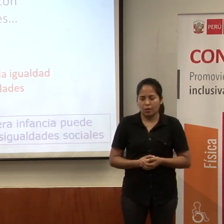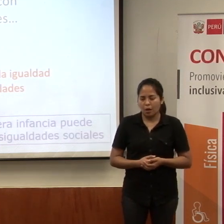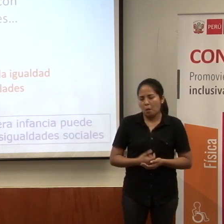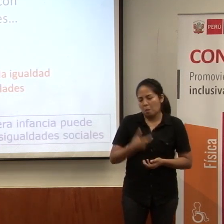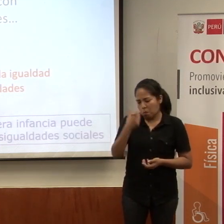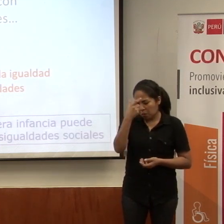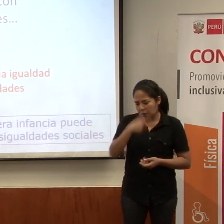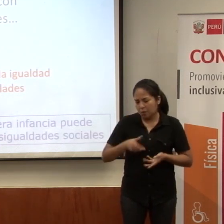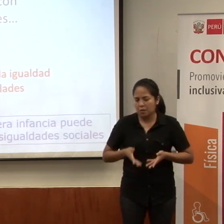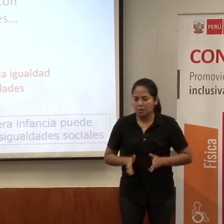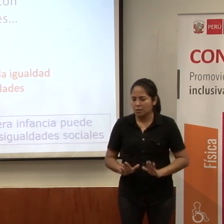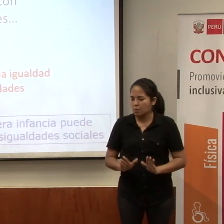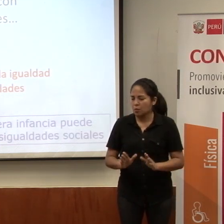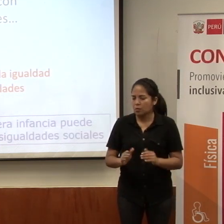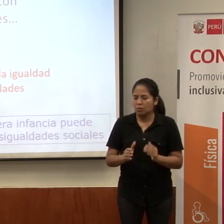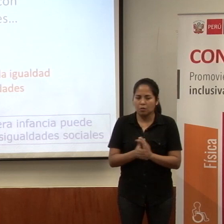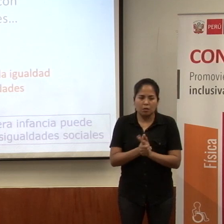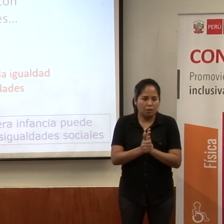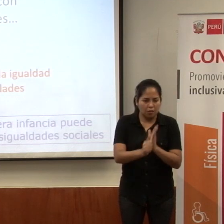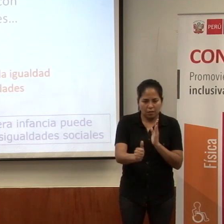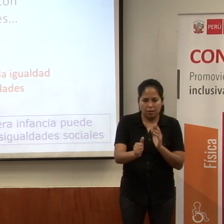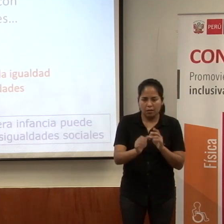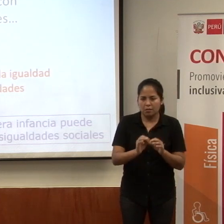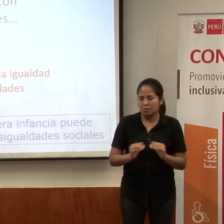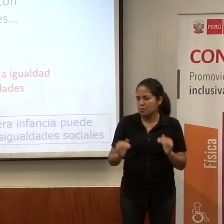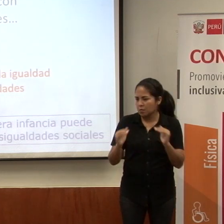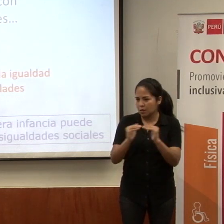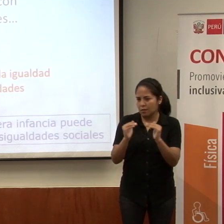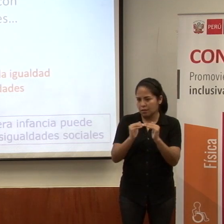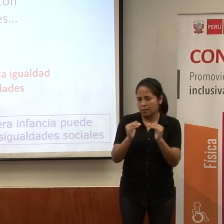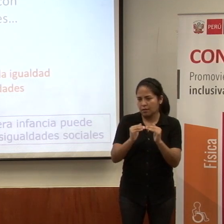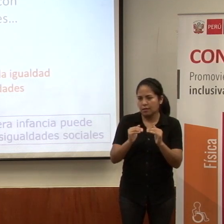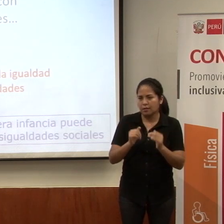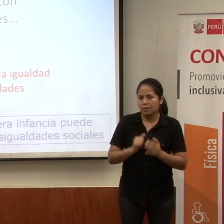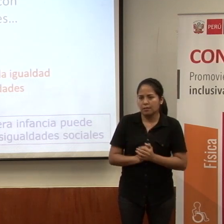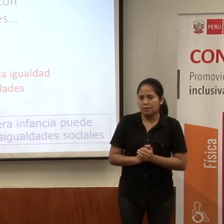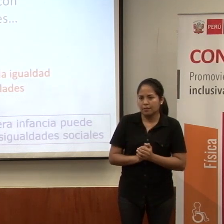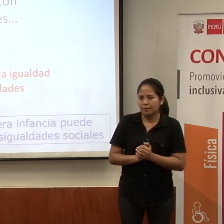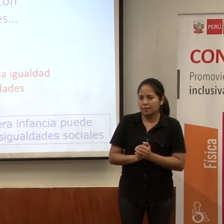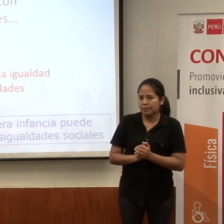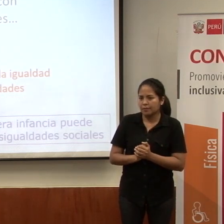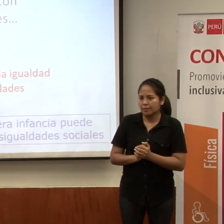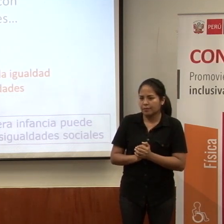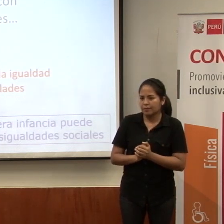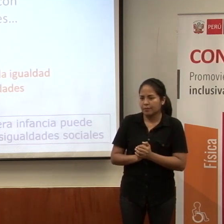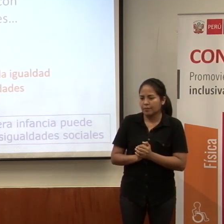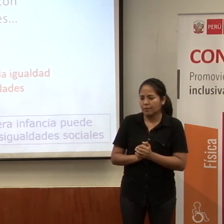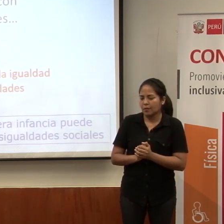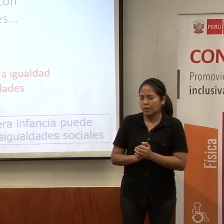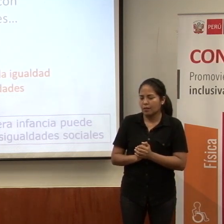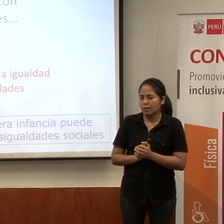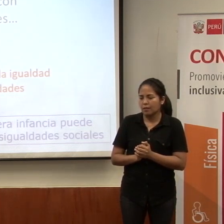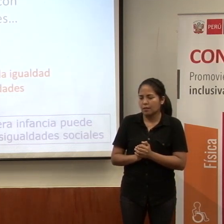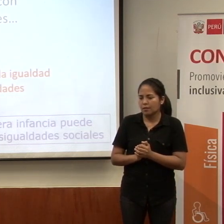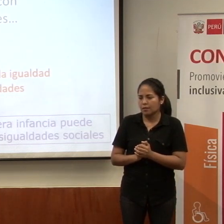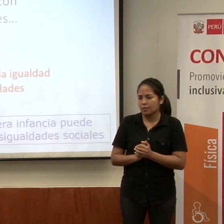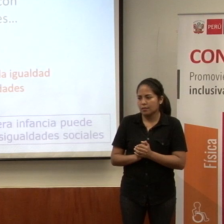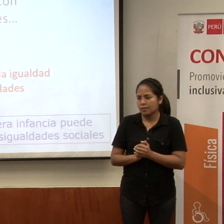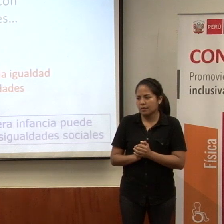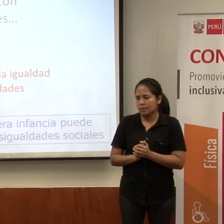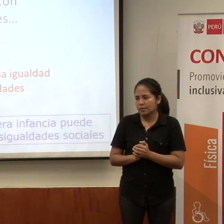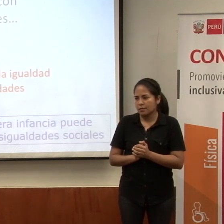potencialidades similares y la primera infancia nos diferencia o preserva la igualdad, nos da fortaleza o